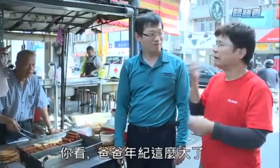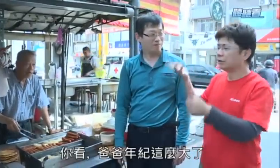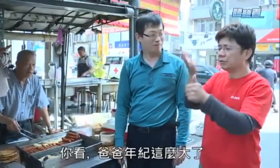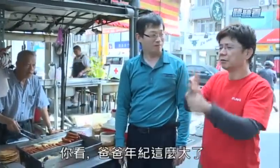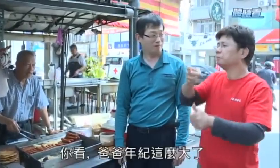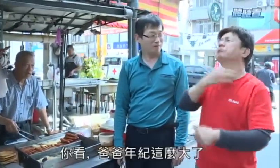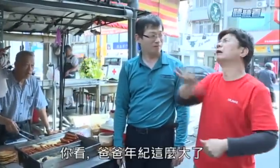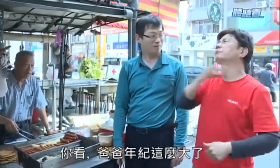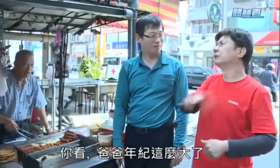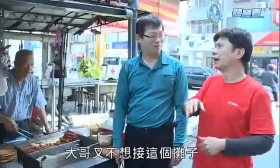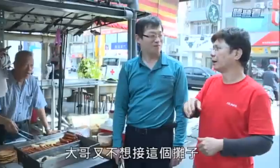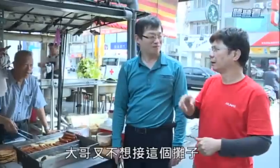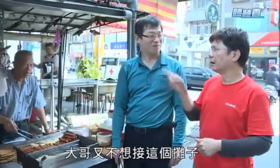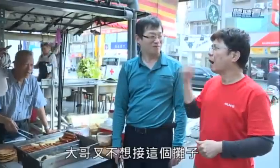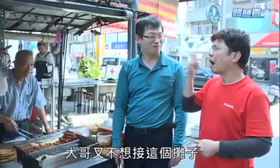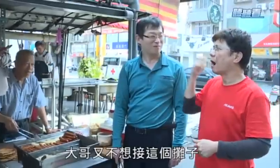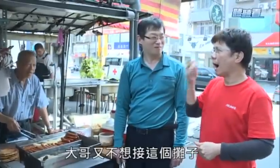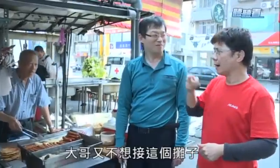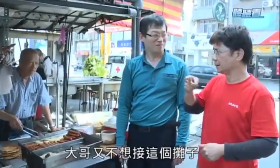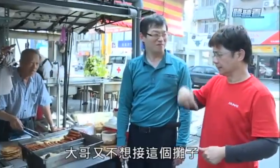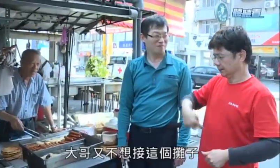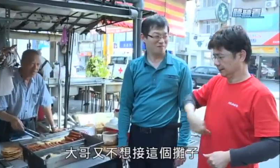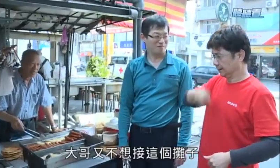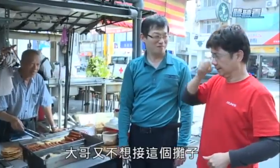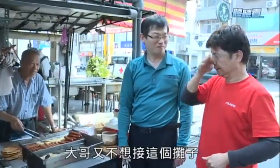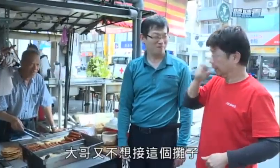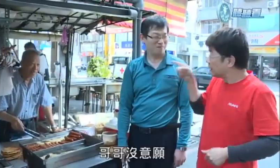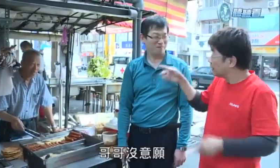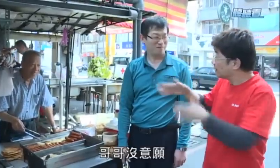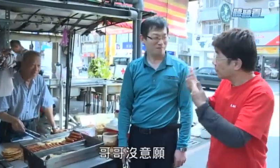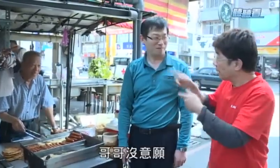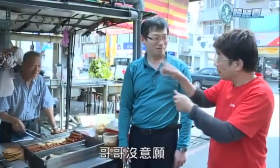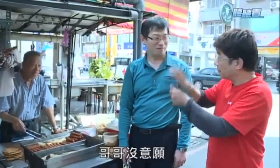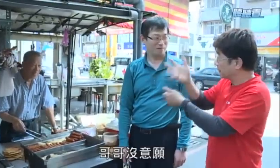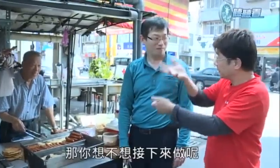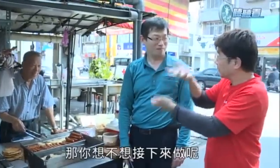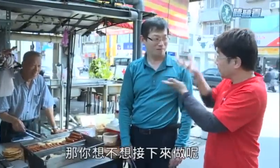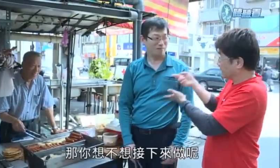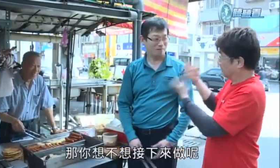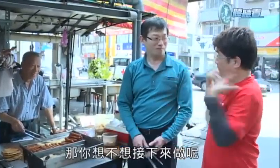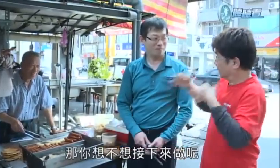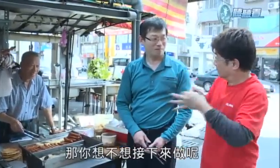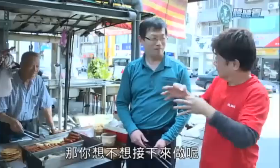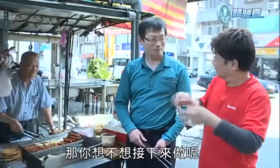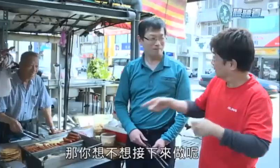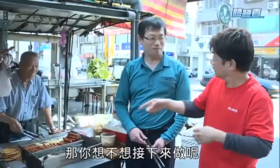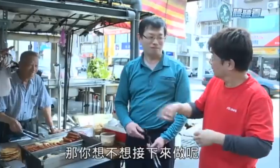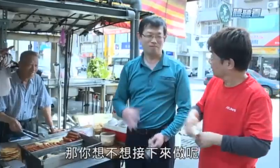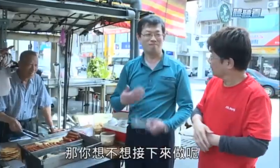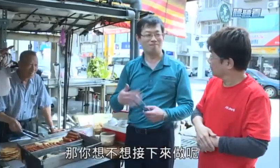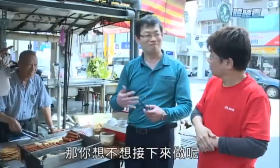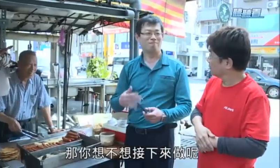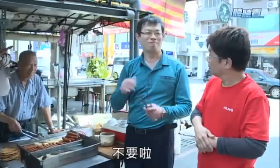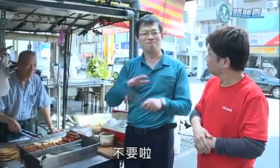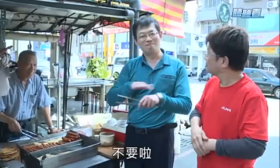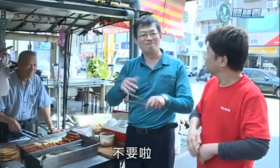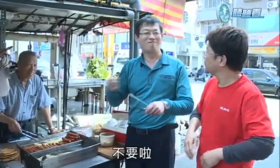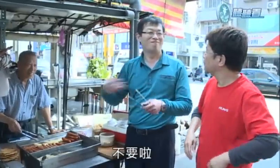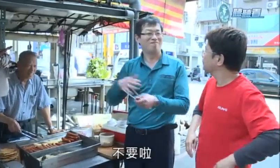这么大了，大哥又不想接这个摊子，哥哥没意愿，那你想不想接下来做呢？ 哎，不要了，